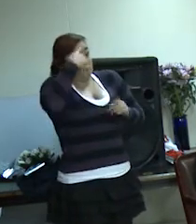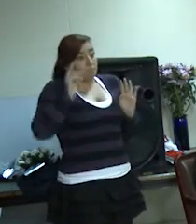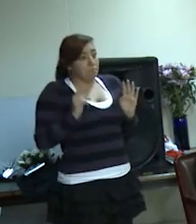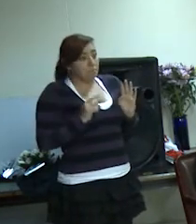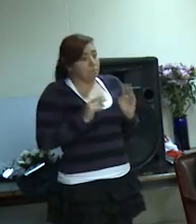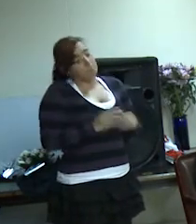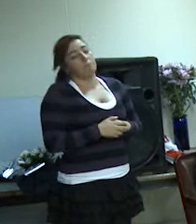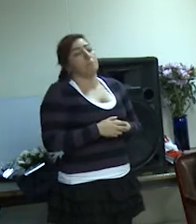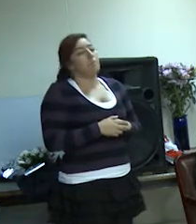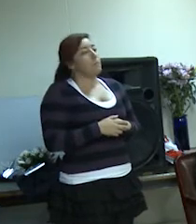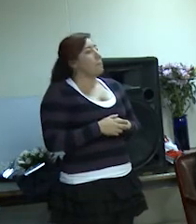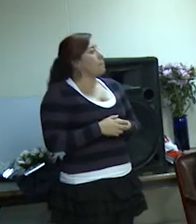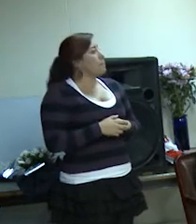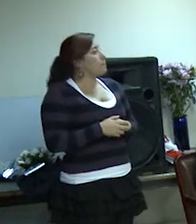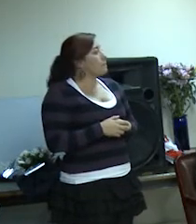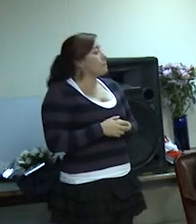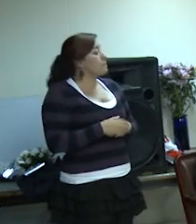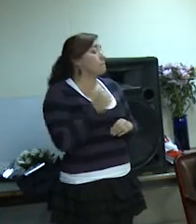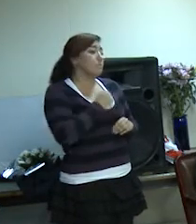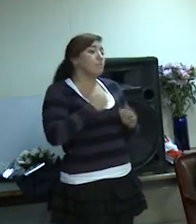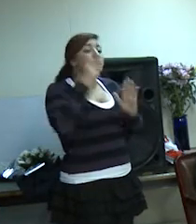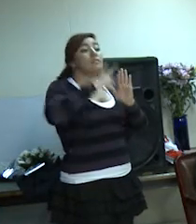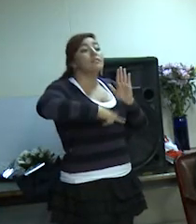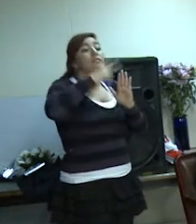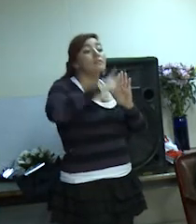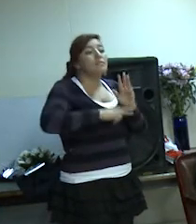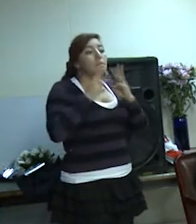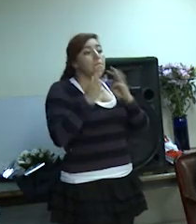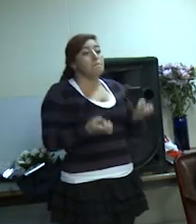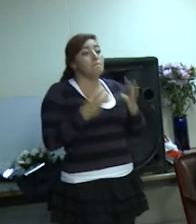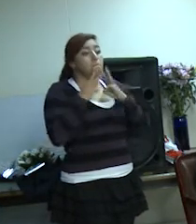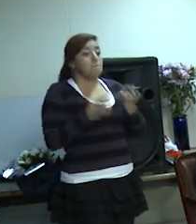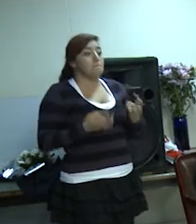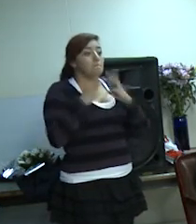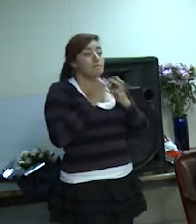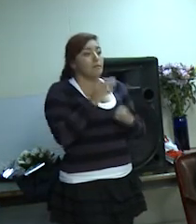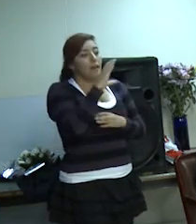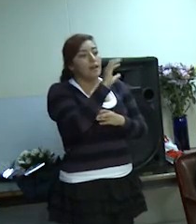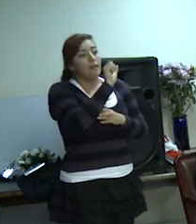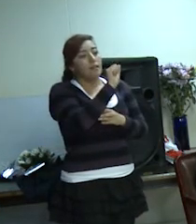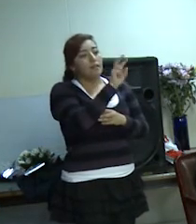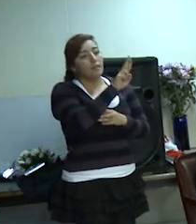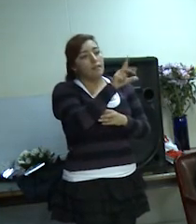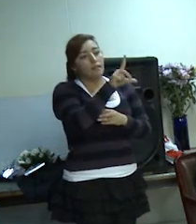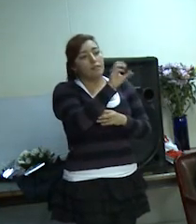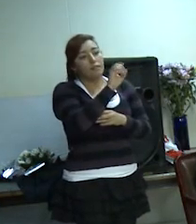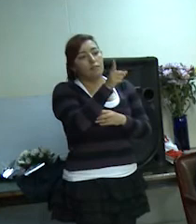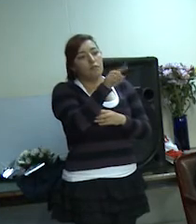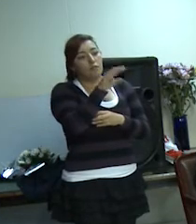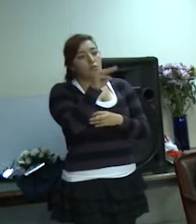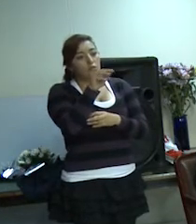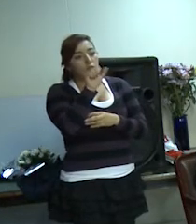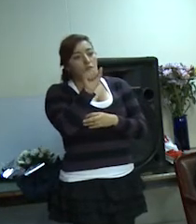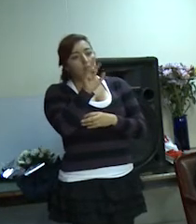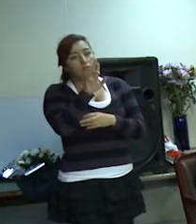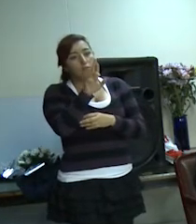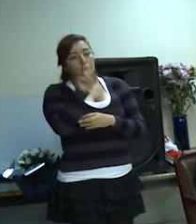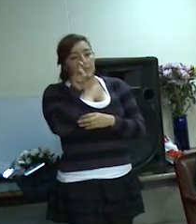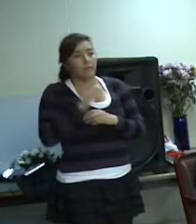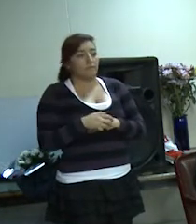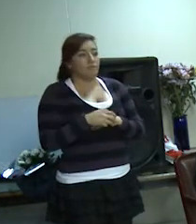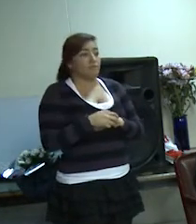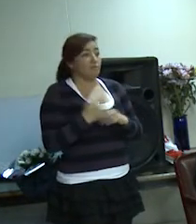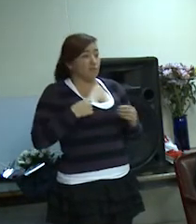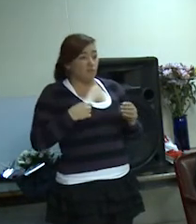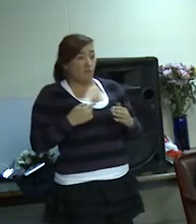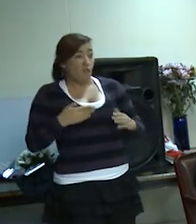otro lado, hay que leer más a Carlos Marx, creo que nosotros acá leemos mucho, no estoy en contra